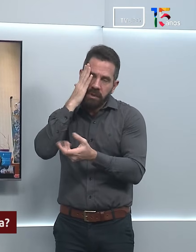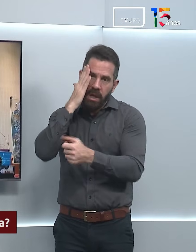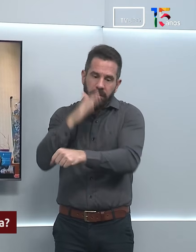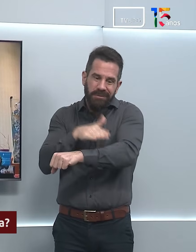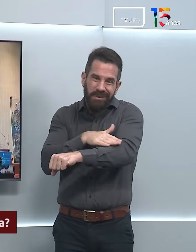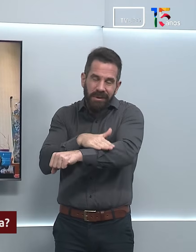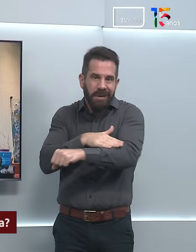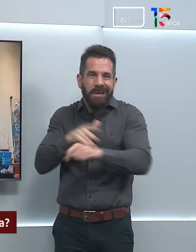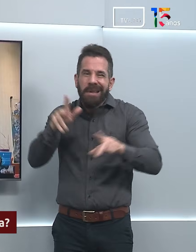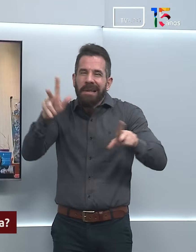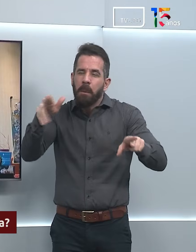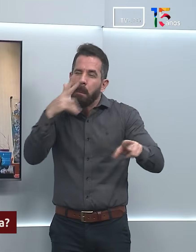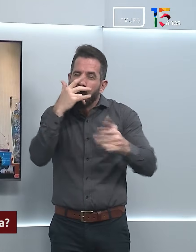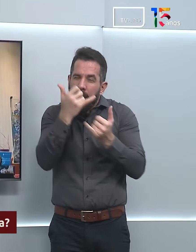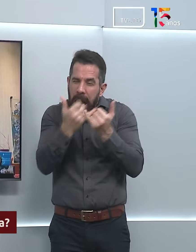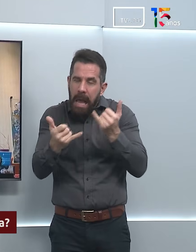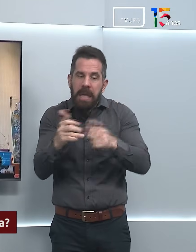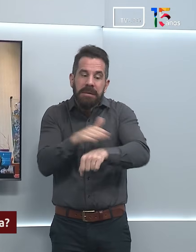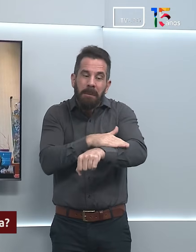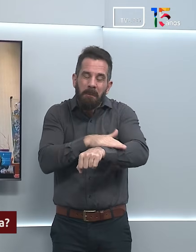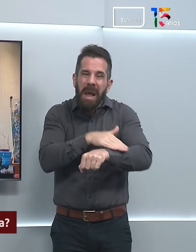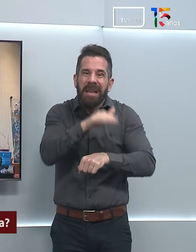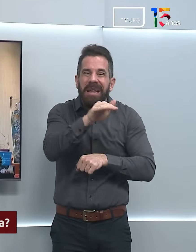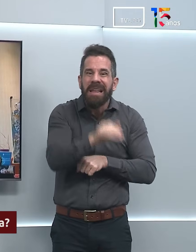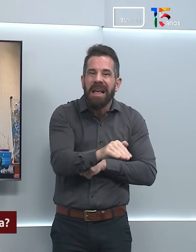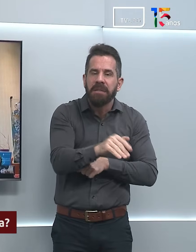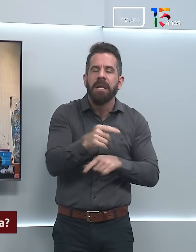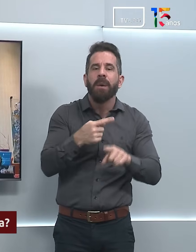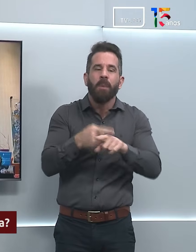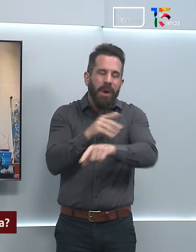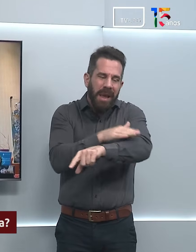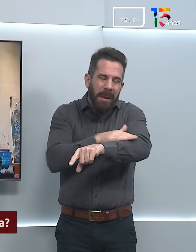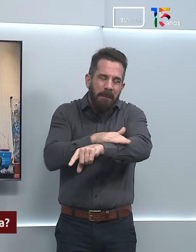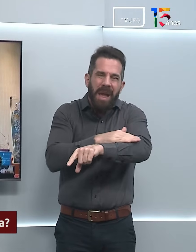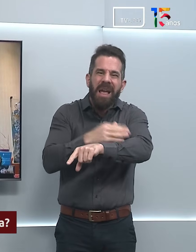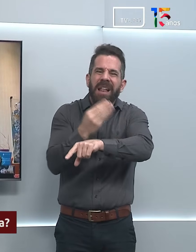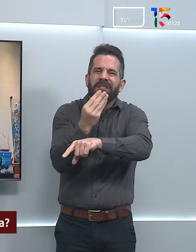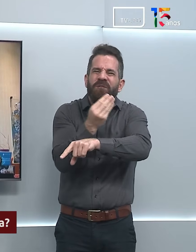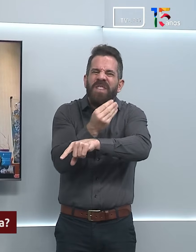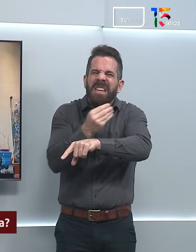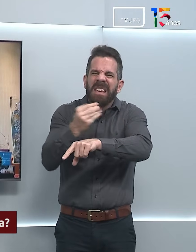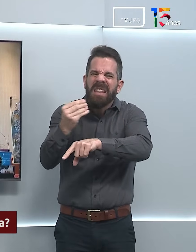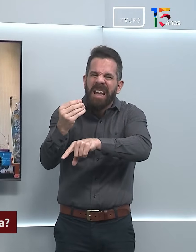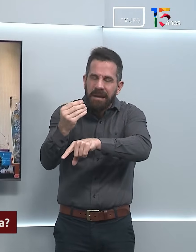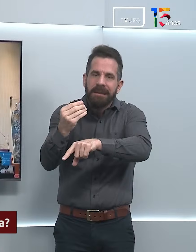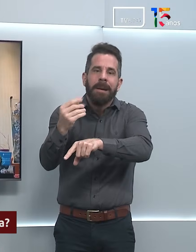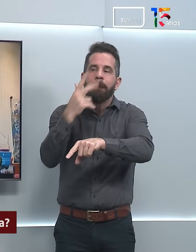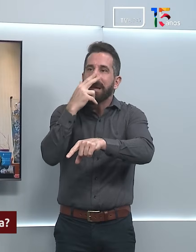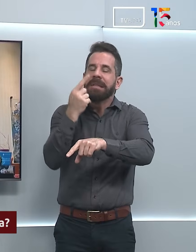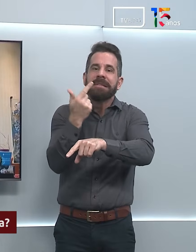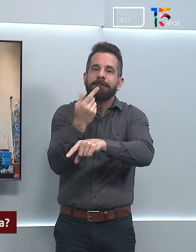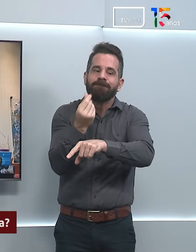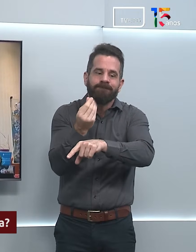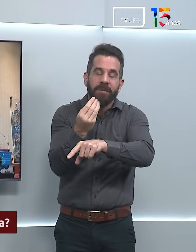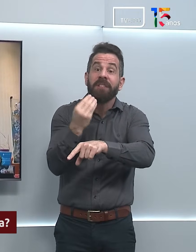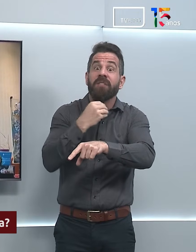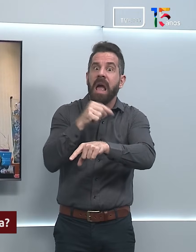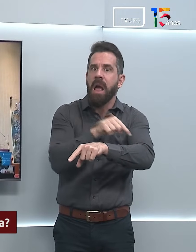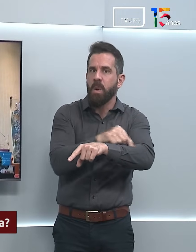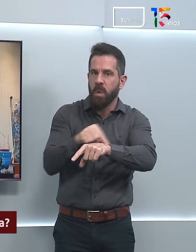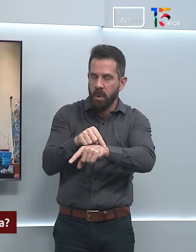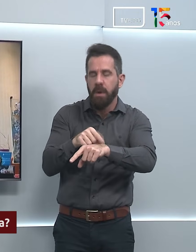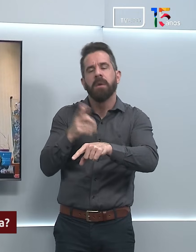que como uma pele das crianças, onde a pele é mais fina, mais desprotegida. Então, eu acredito que